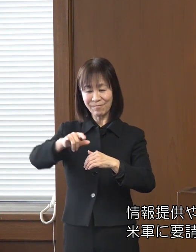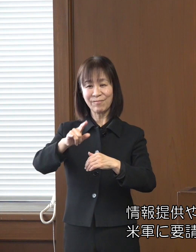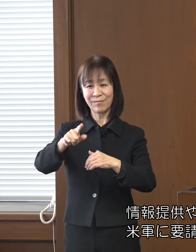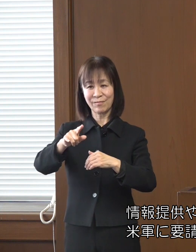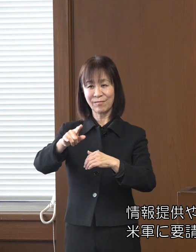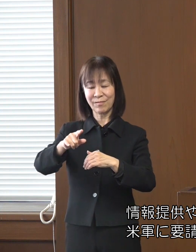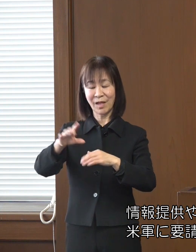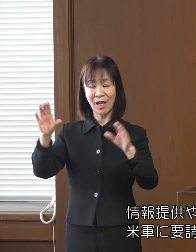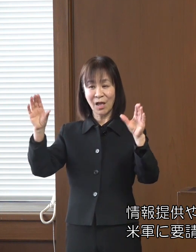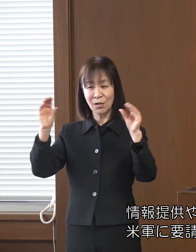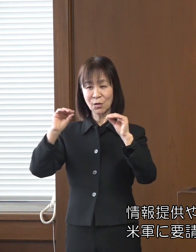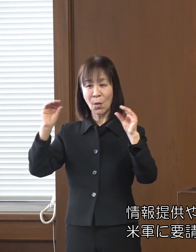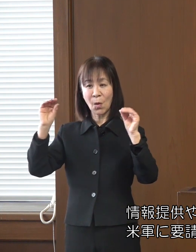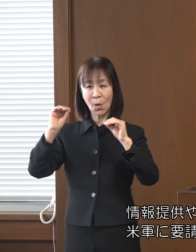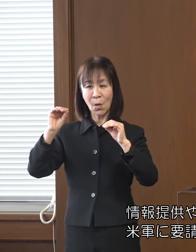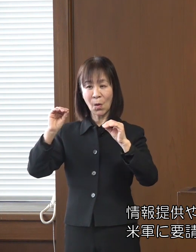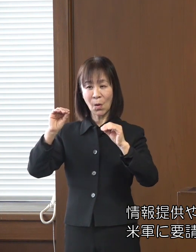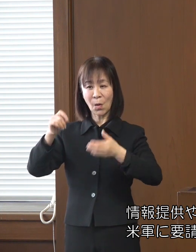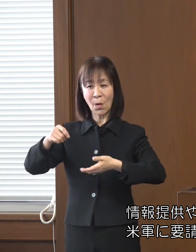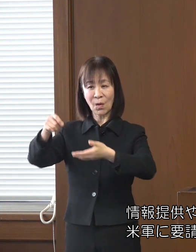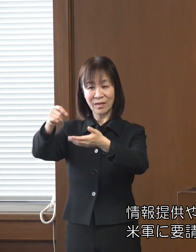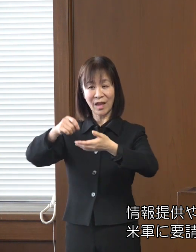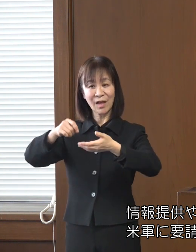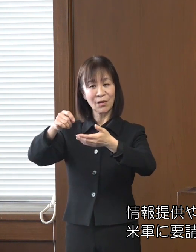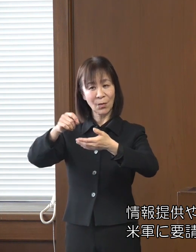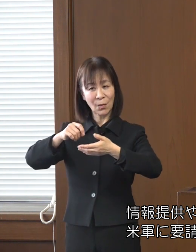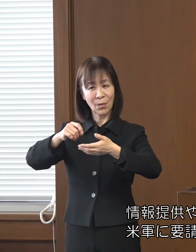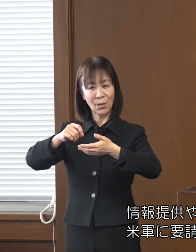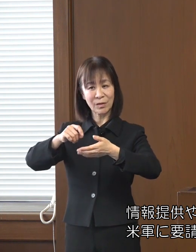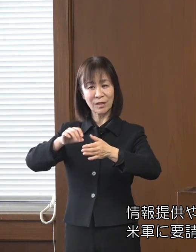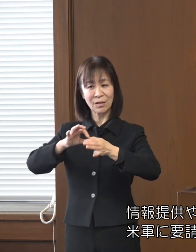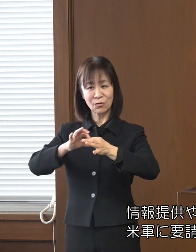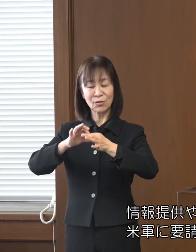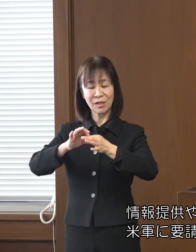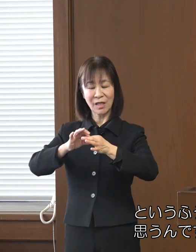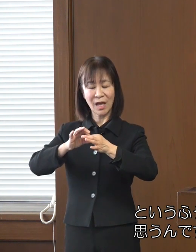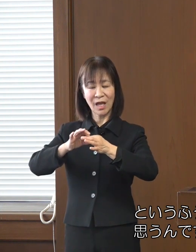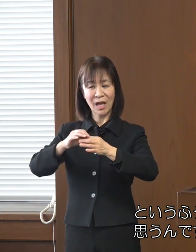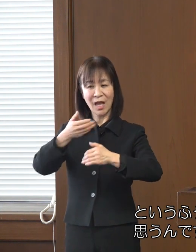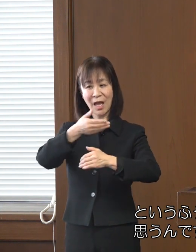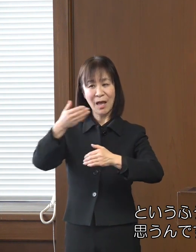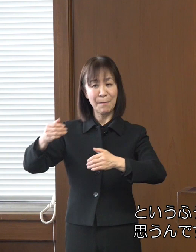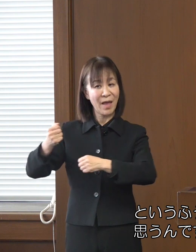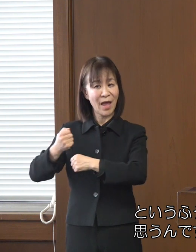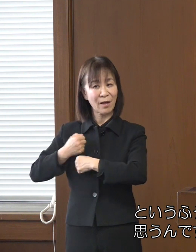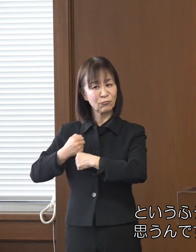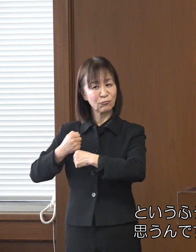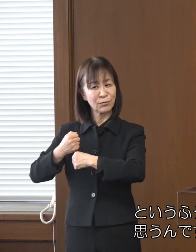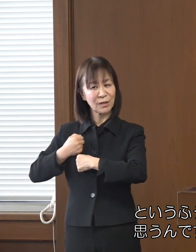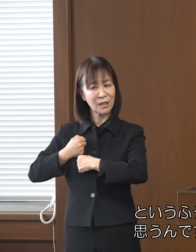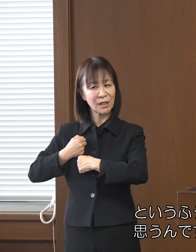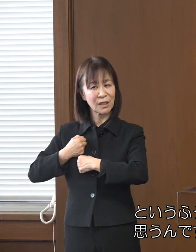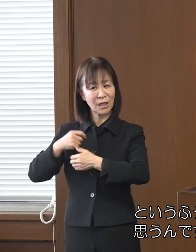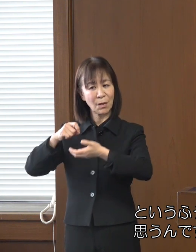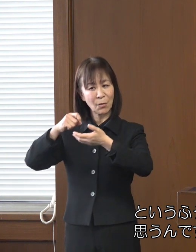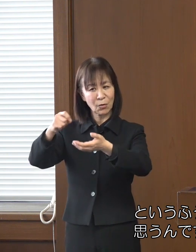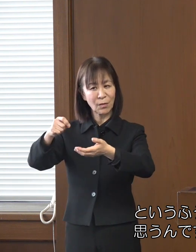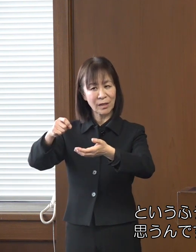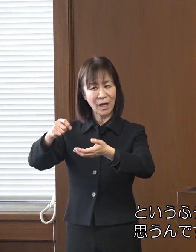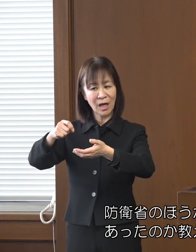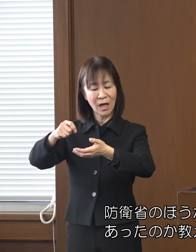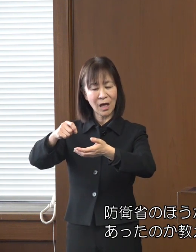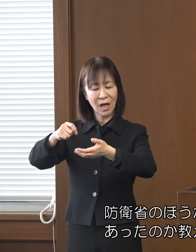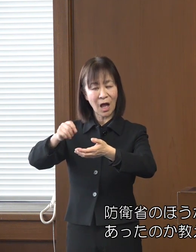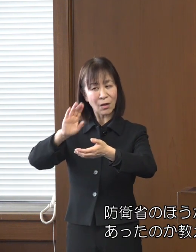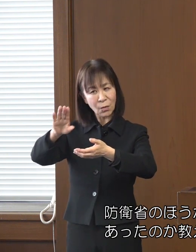情報提供や原因究明について米軍に要請するよう防衛省に求めたというふうにおっしゃっていたと思うんですけど、その後何か